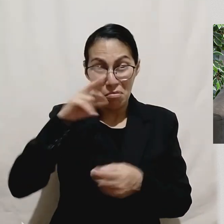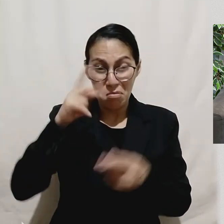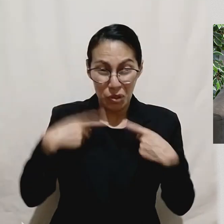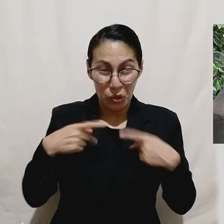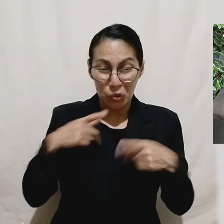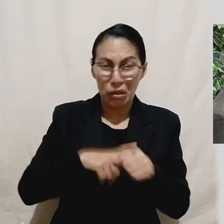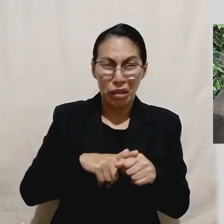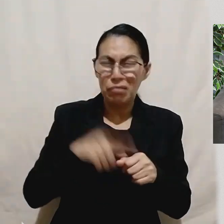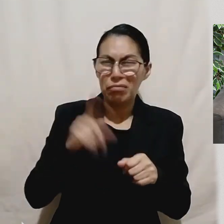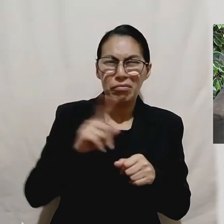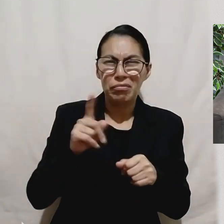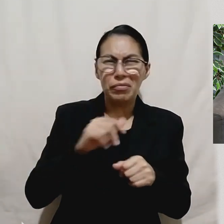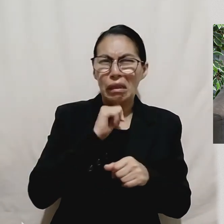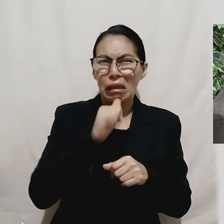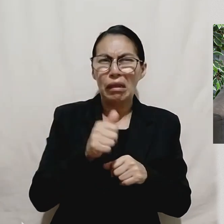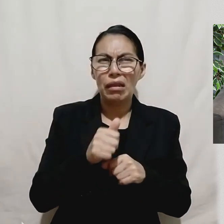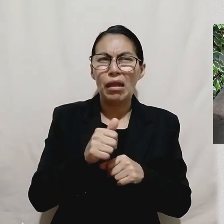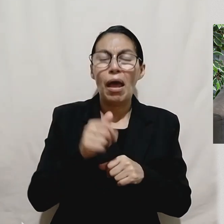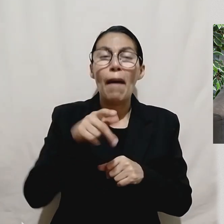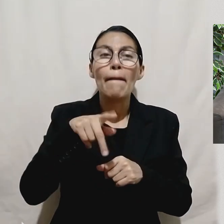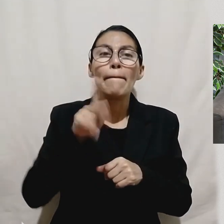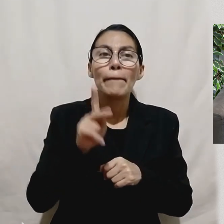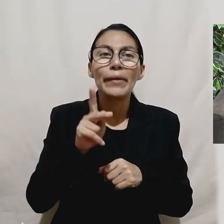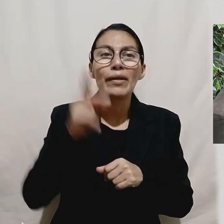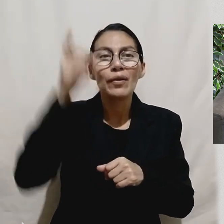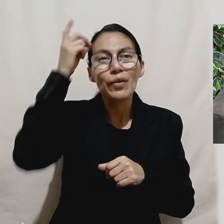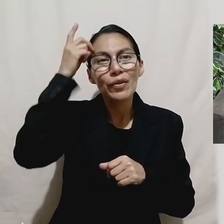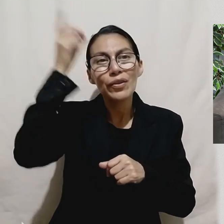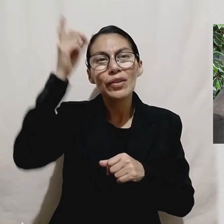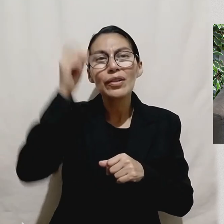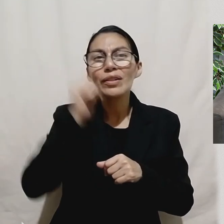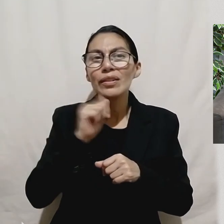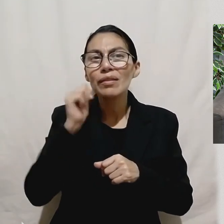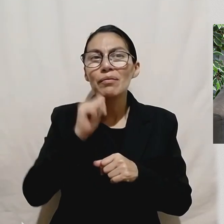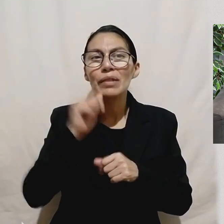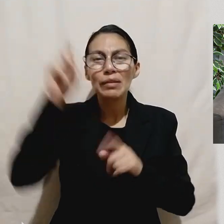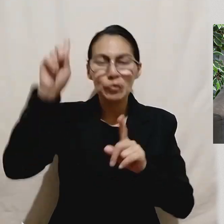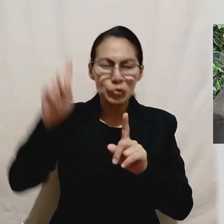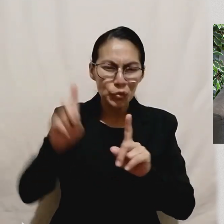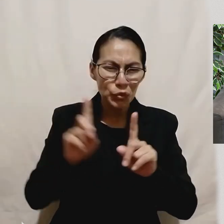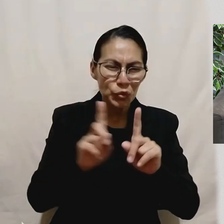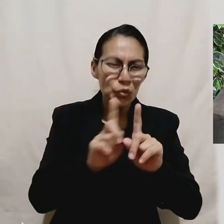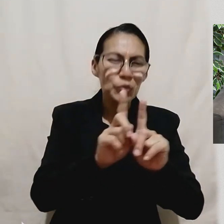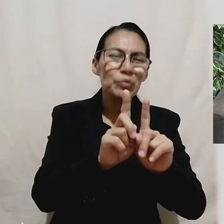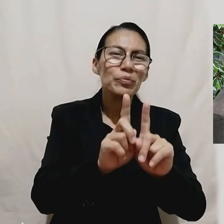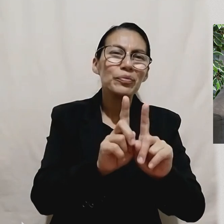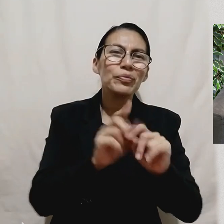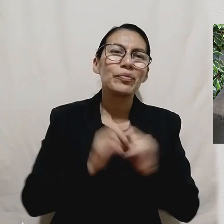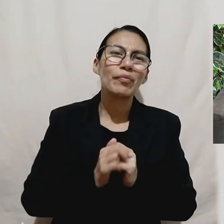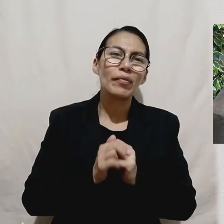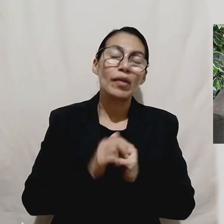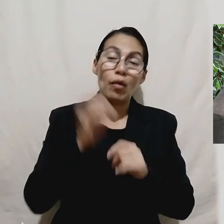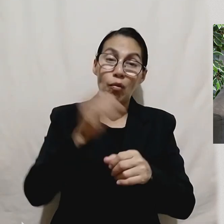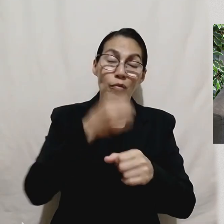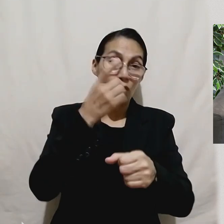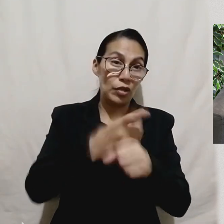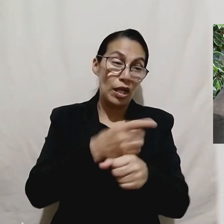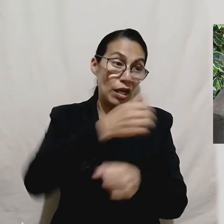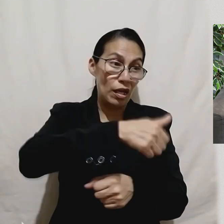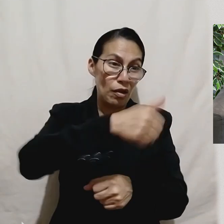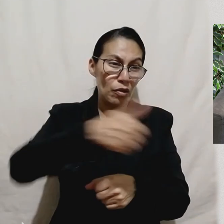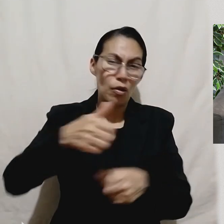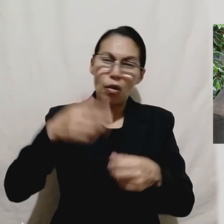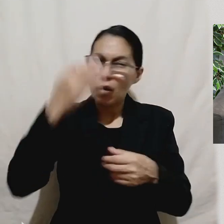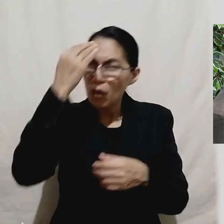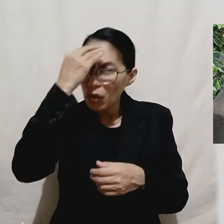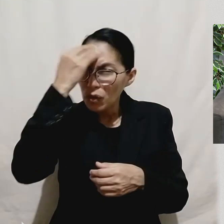a un Dios personal pero Dios siempre busca la manera no de presentarse de alguna u otra manera de podernos dar la oportunidad